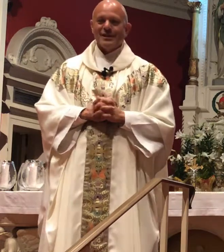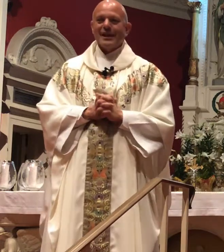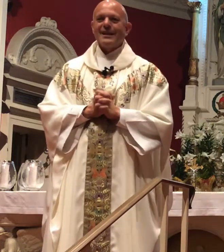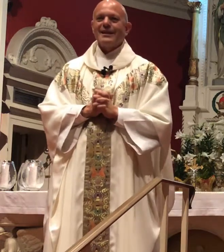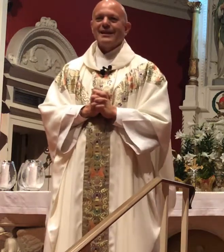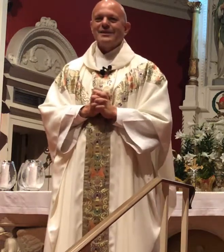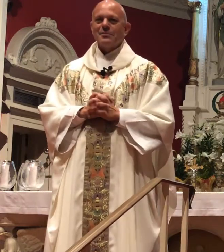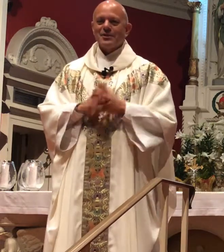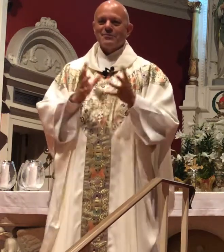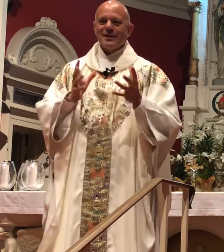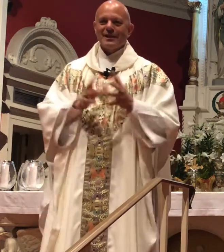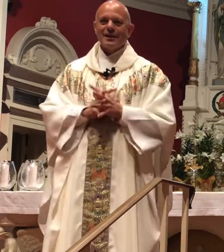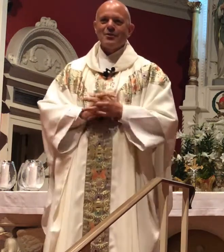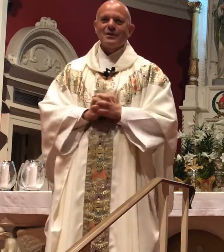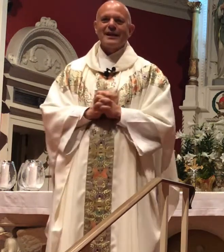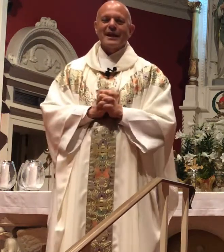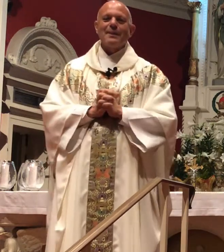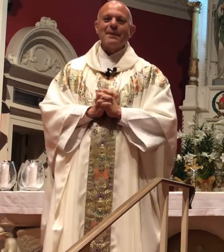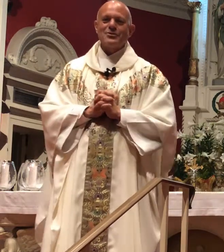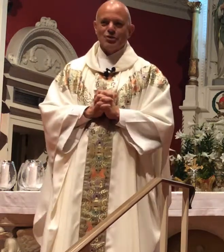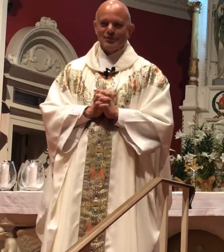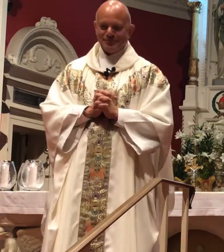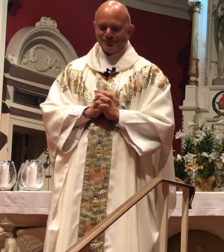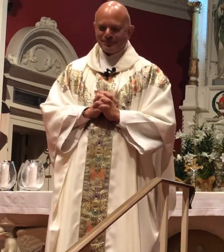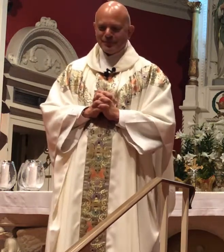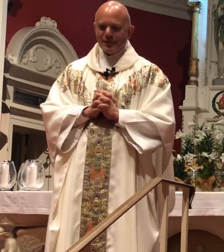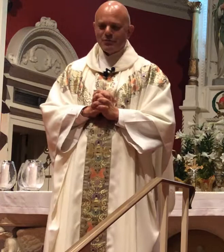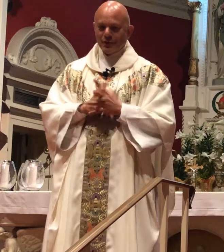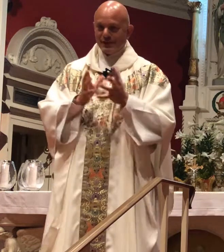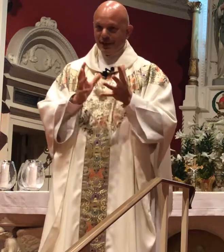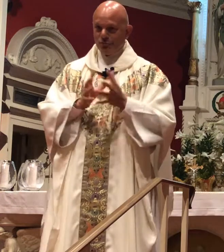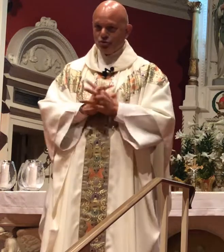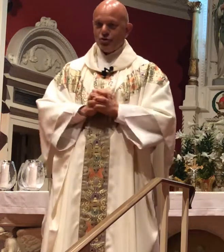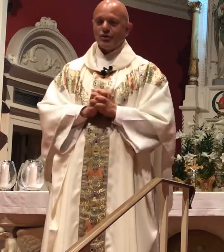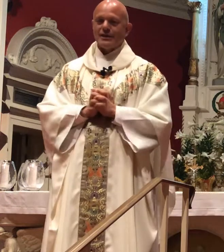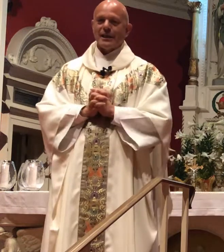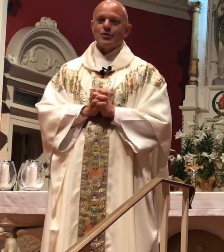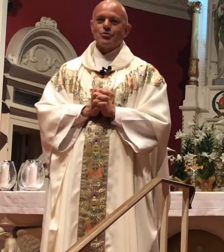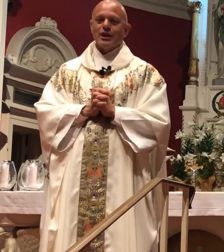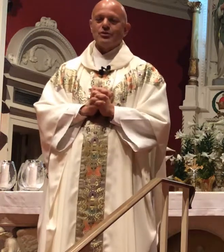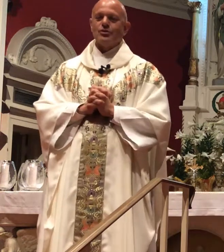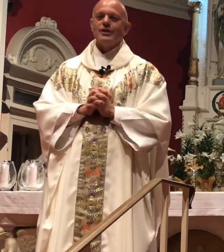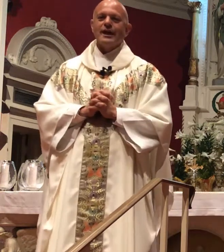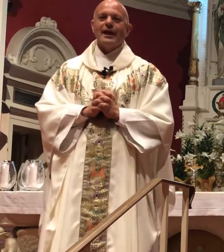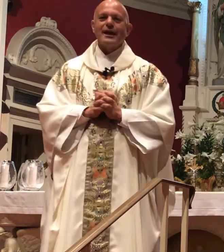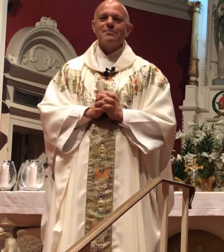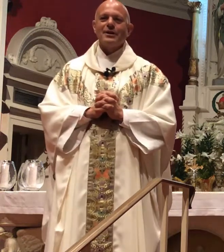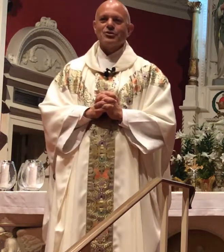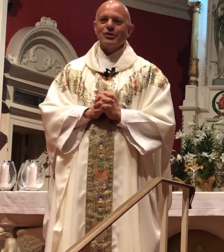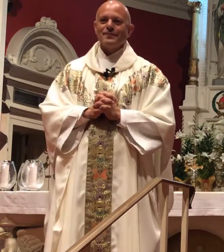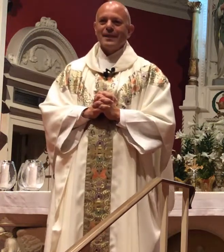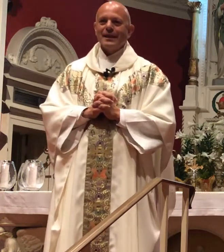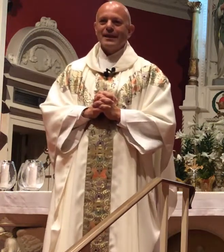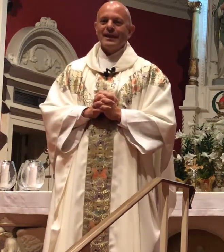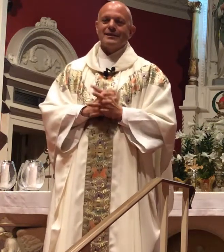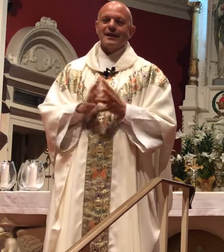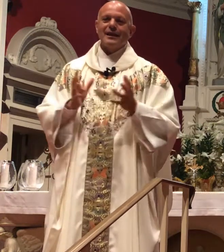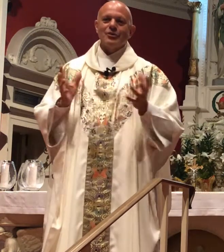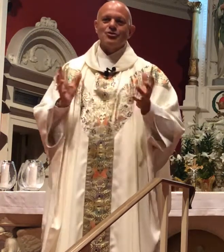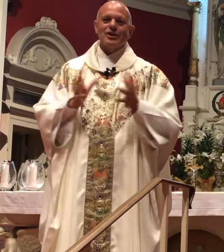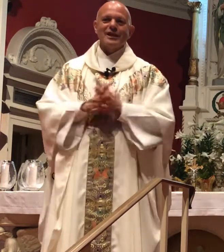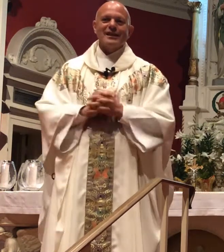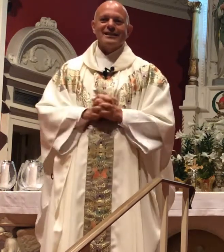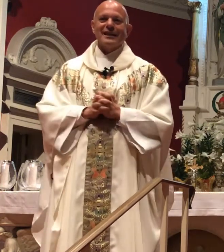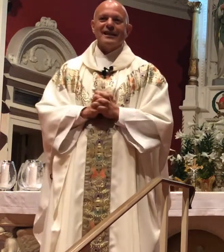poquito en inglés, pero también les quiero hablar en español, porque sé que muchos nos están escuchando en español. Y esta